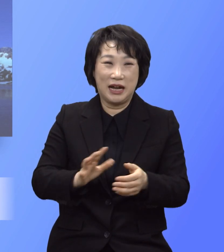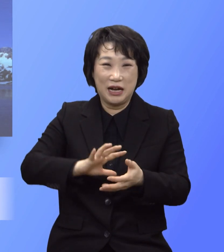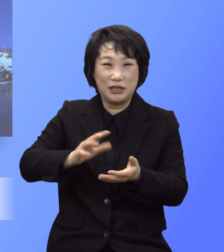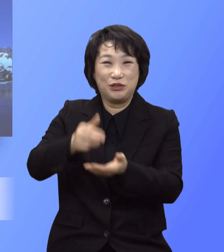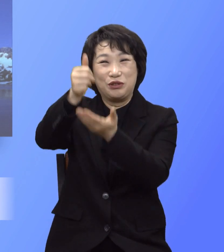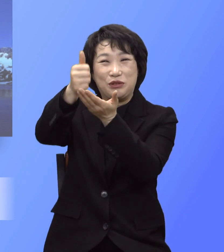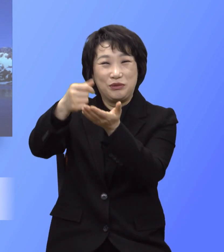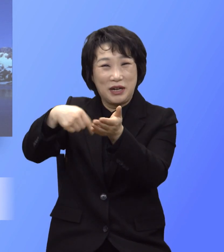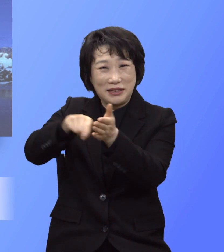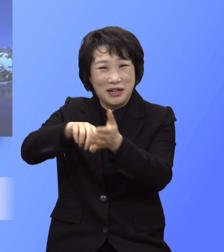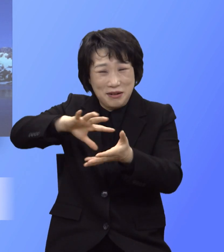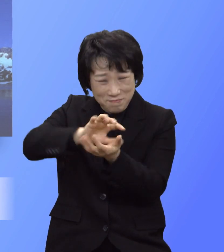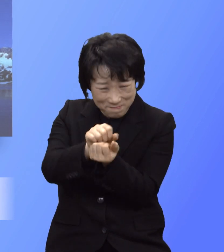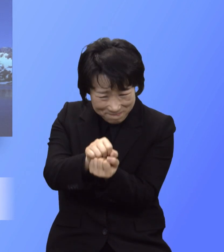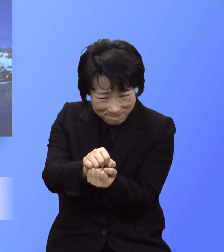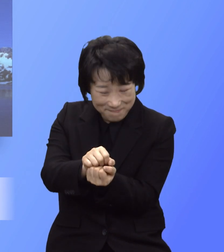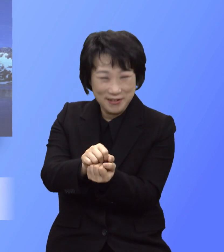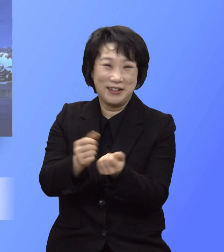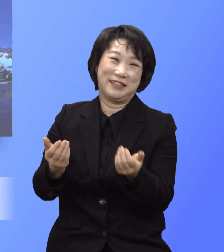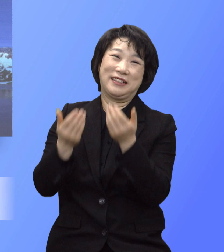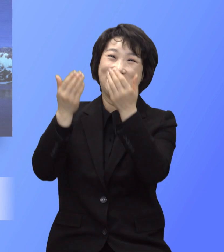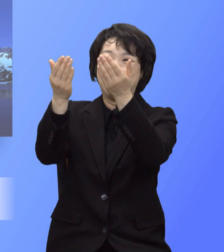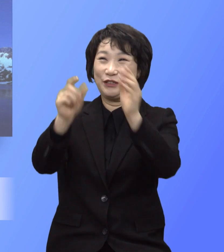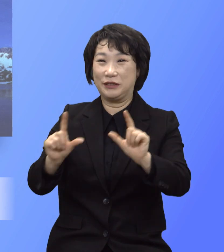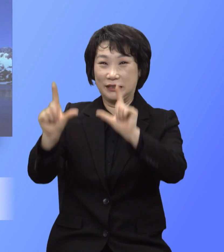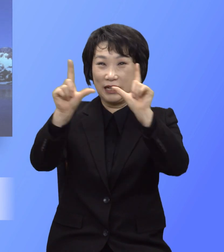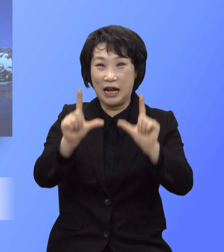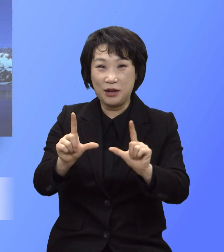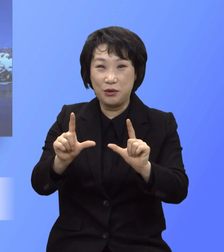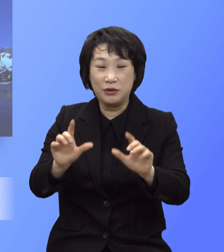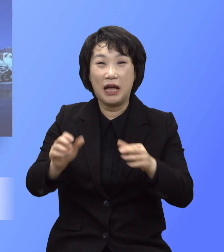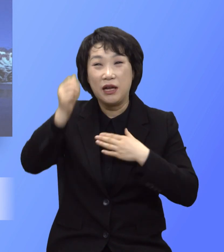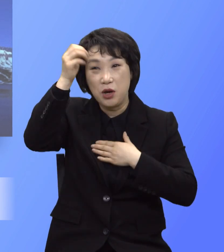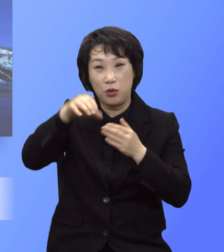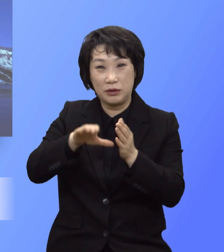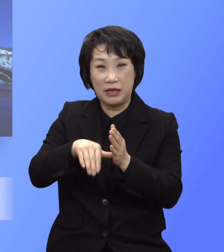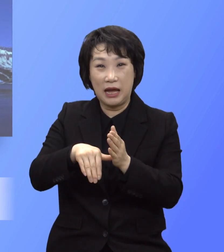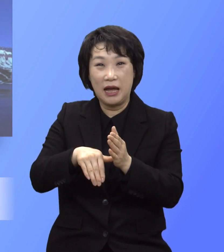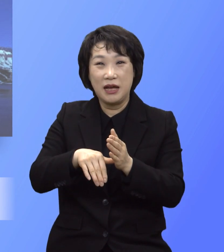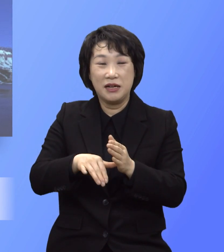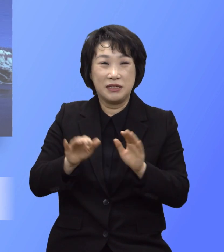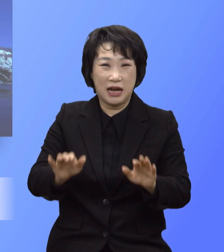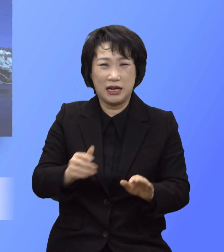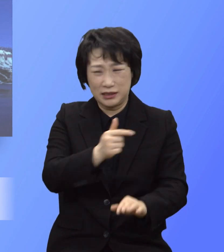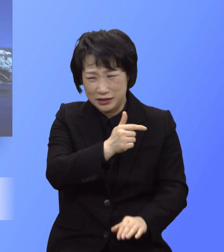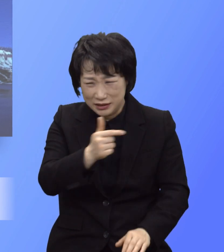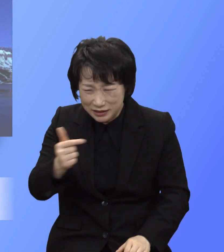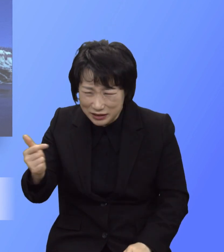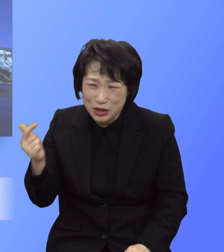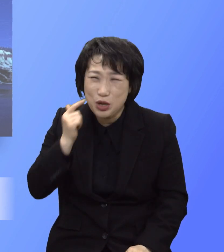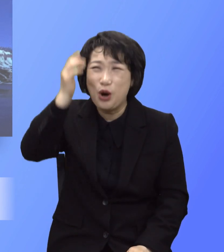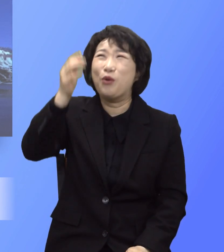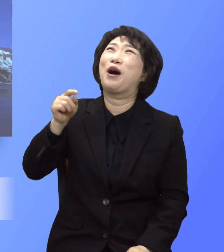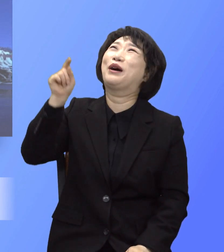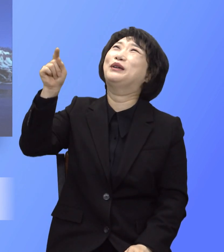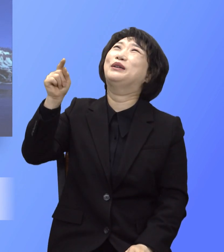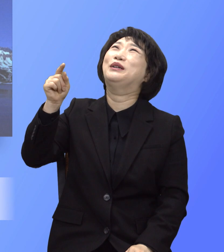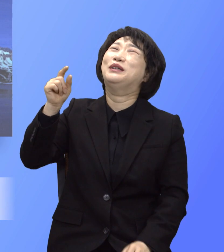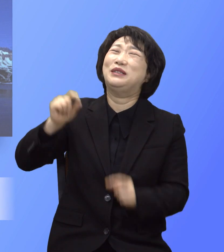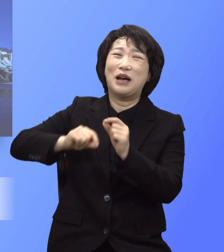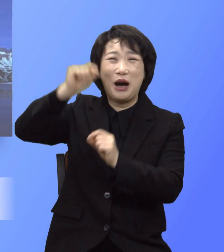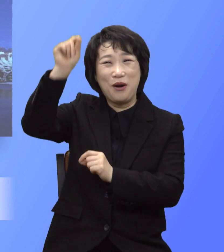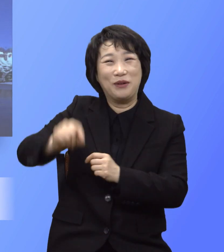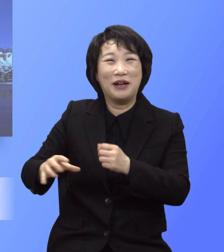위해서 팍고 드리고 살고 내 영혼의 때 어마어마한 영광을 영원한